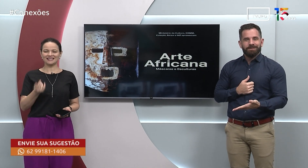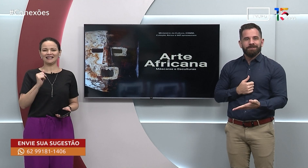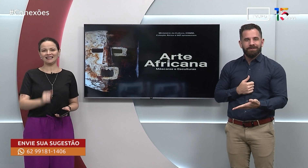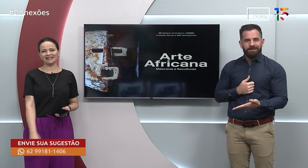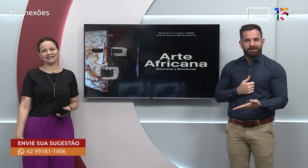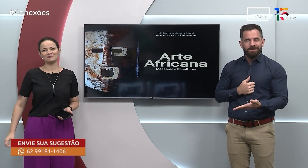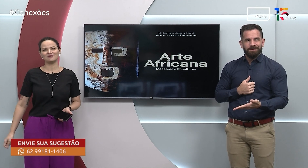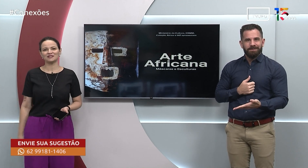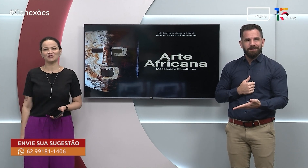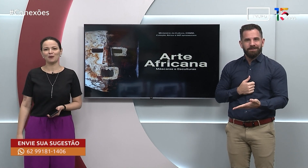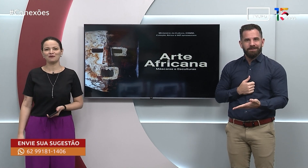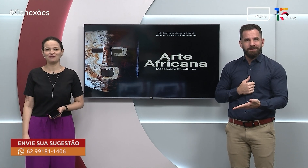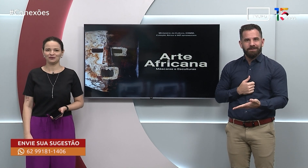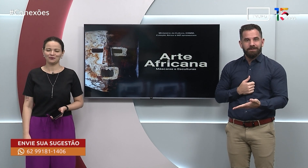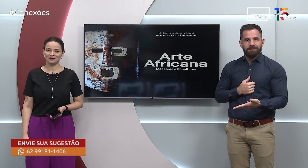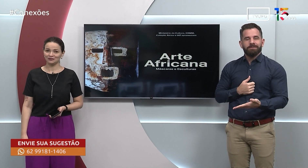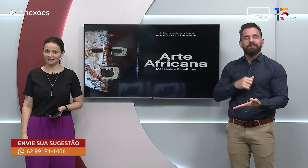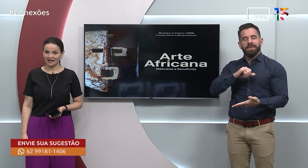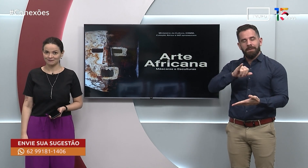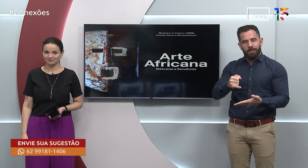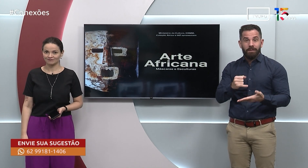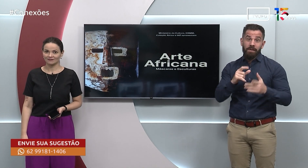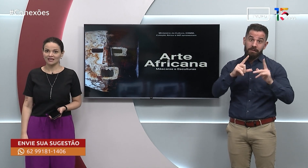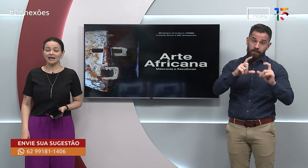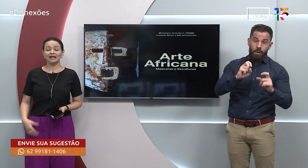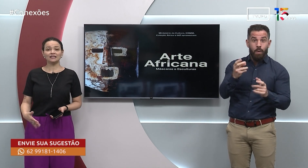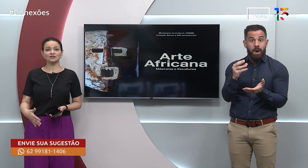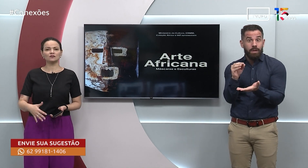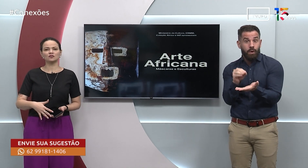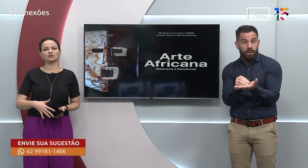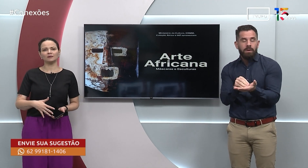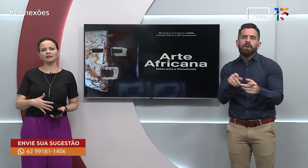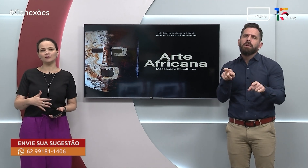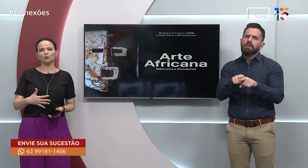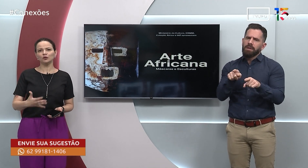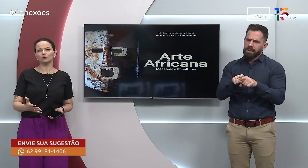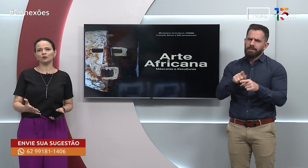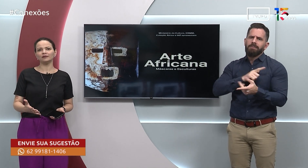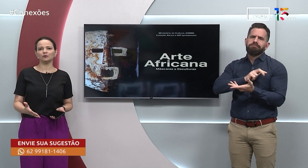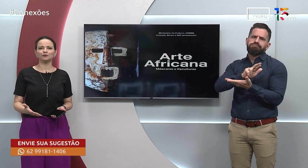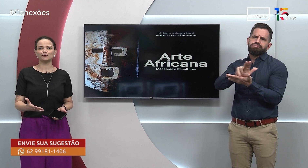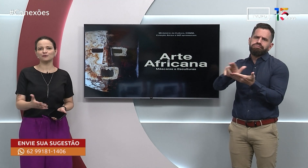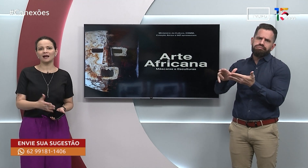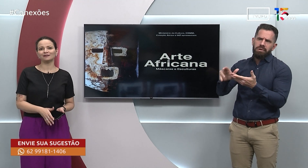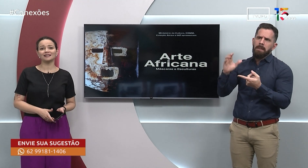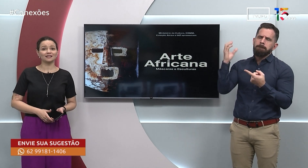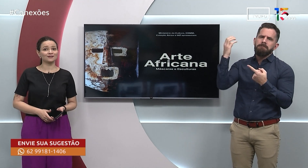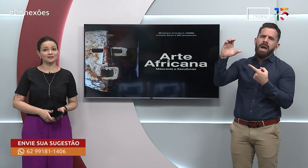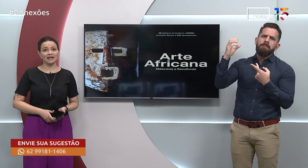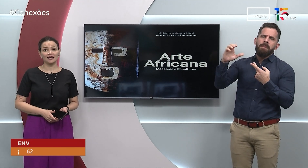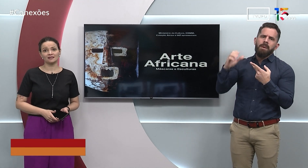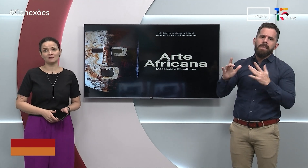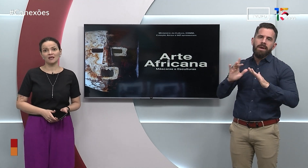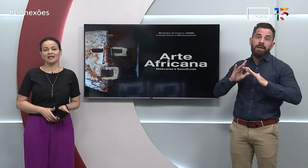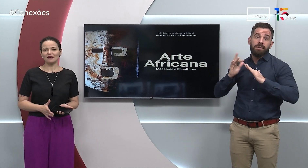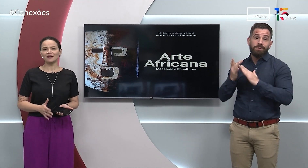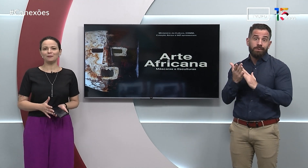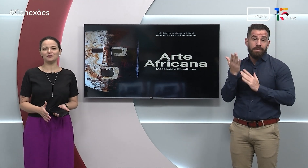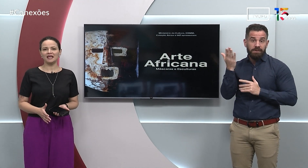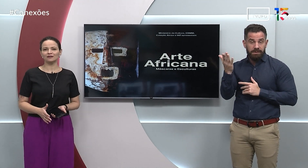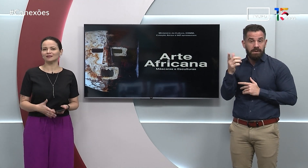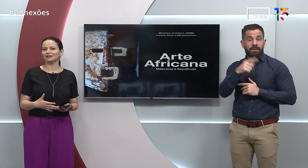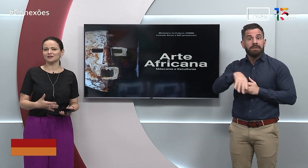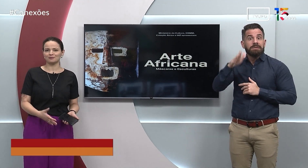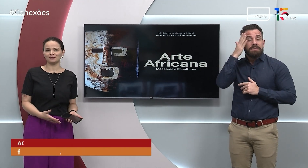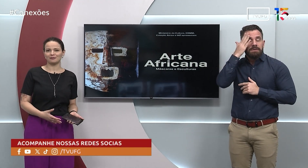62991811406, que já está aqui na tela para você tirar uma foto ou anotar. Além disso, a gente também tem muito conteúdo divulgado nas redes sociais. Quer ficar